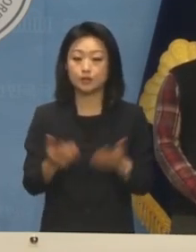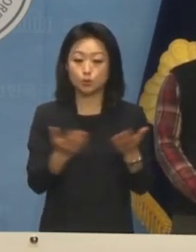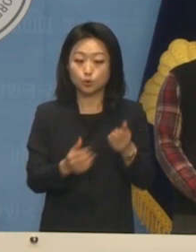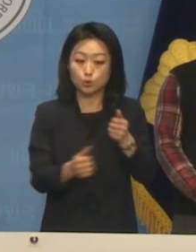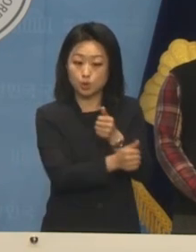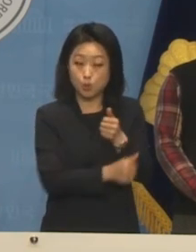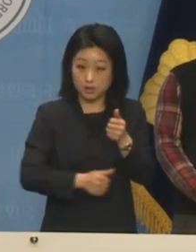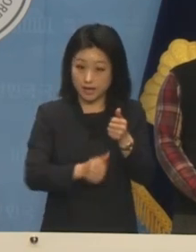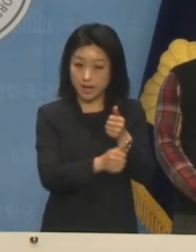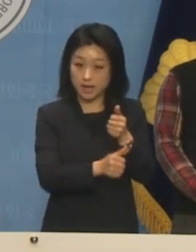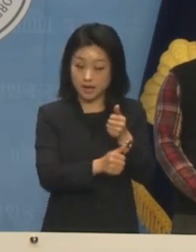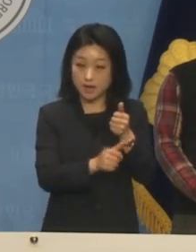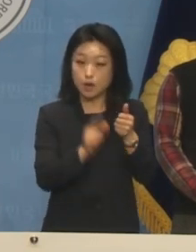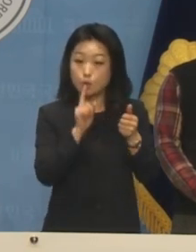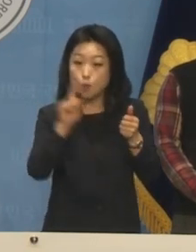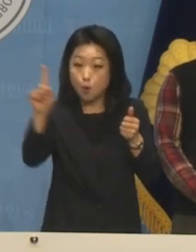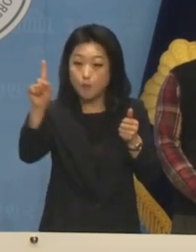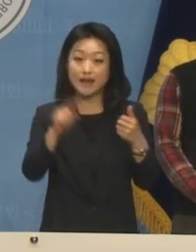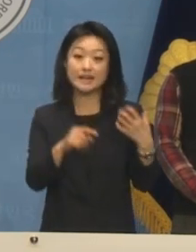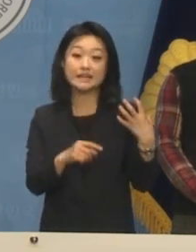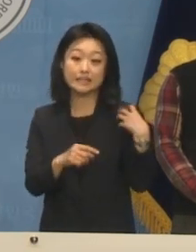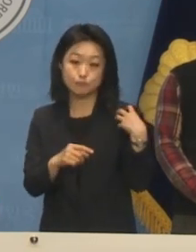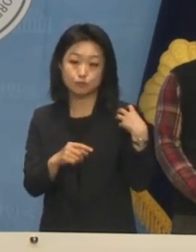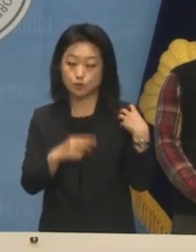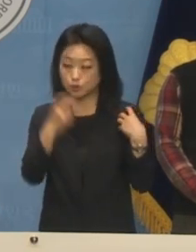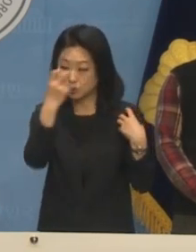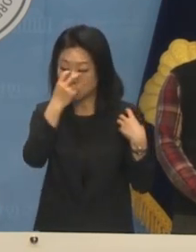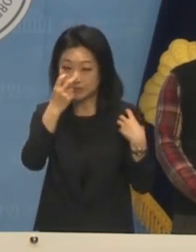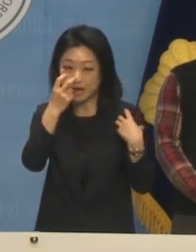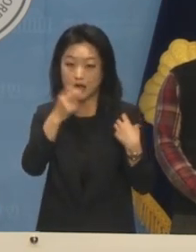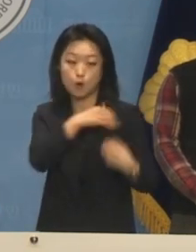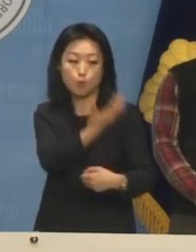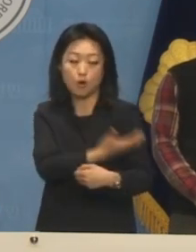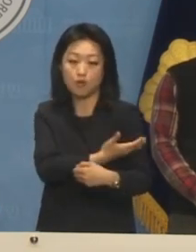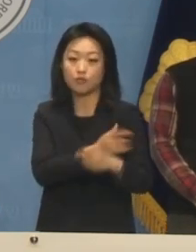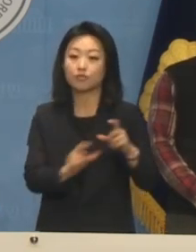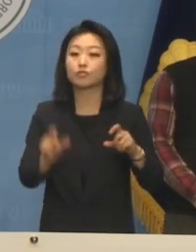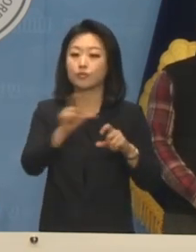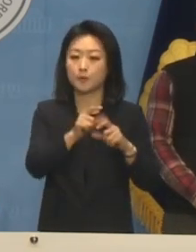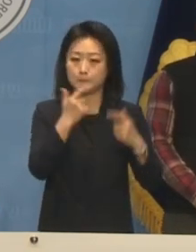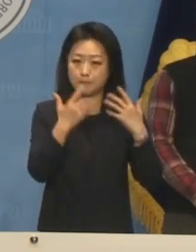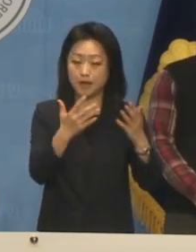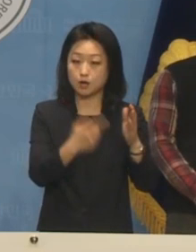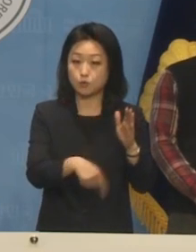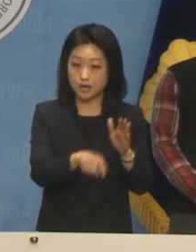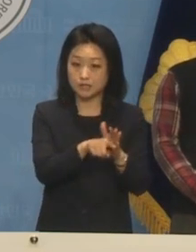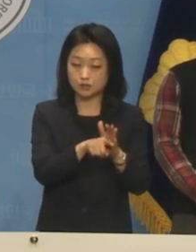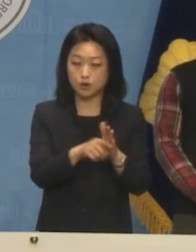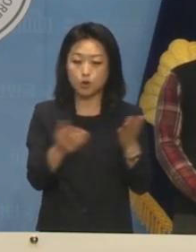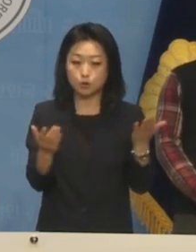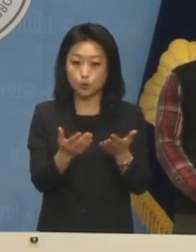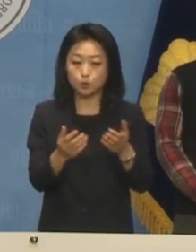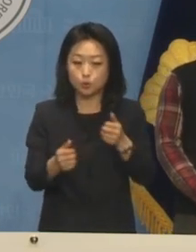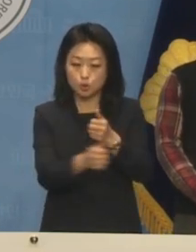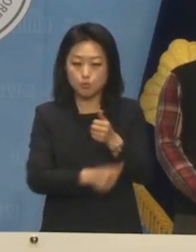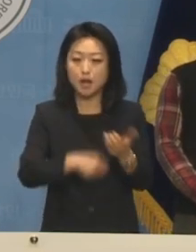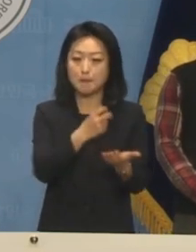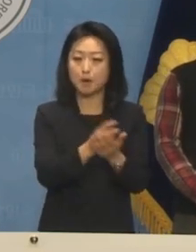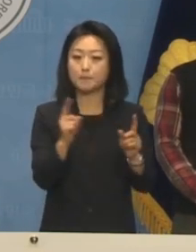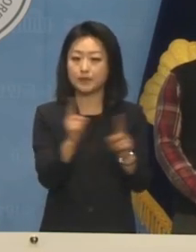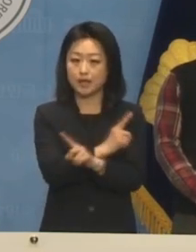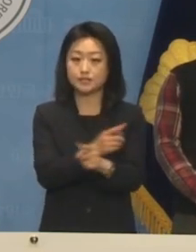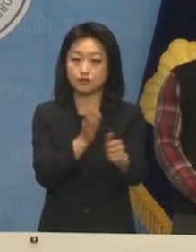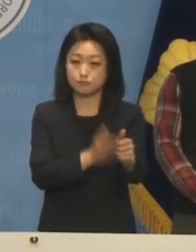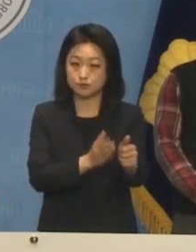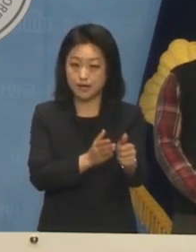직권 고발 의무함이 조사권 강화를 위해 노동위원회법 곧 개정하려고 합니다.